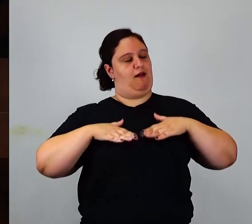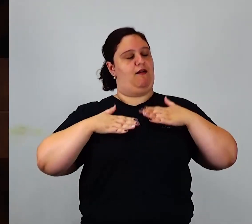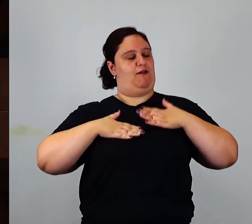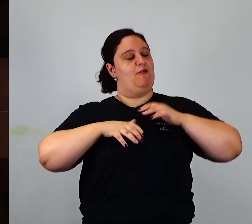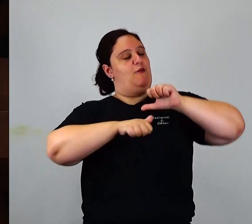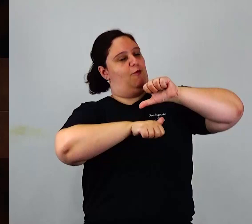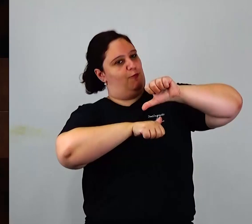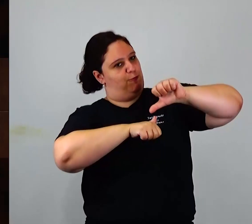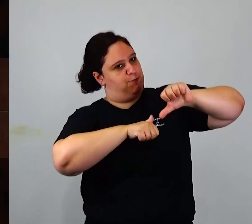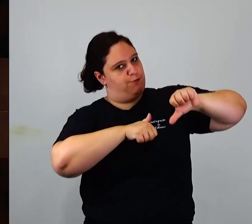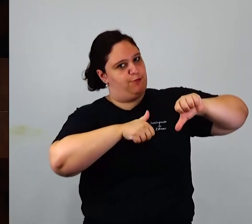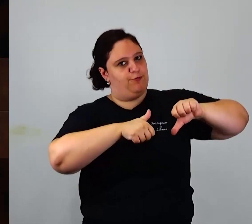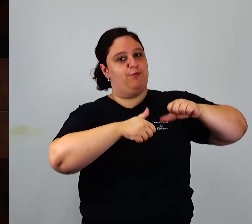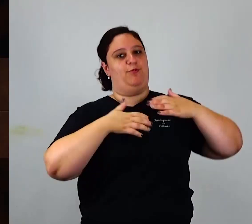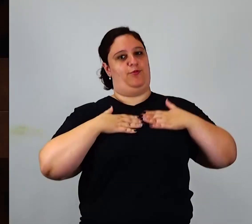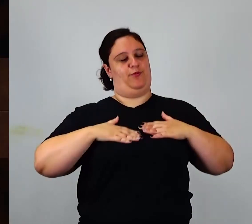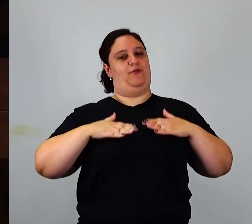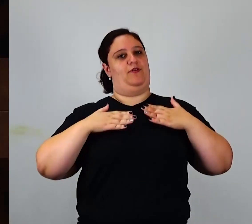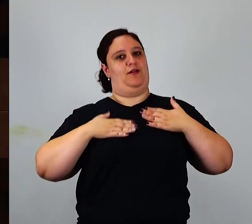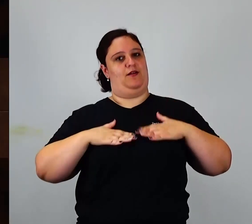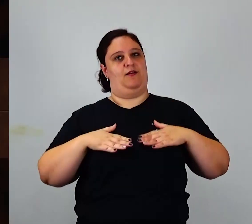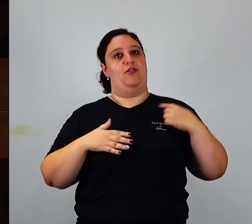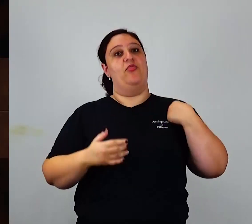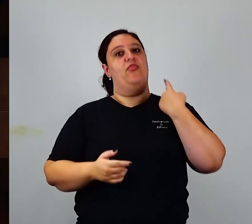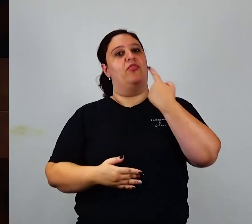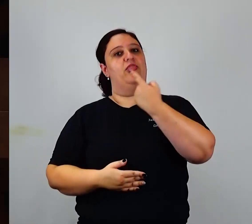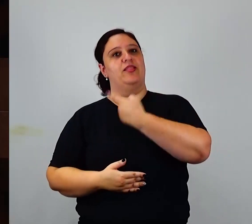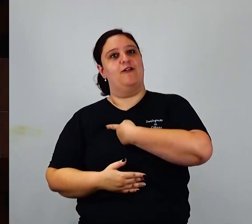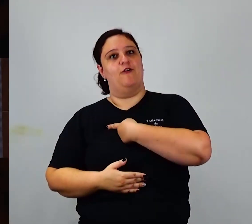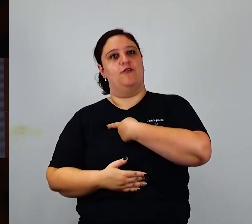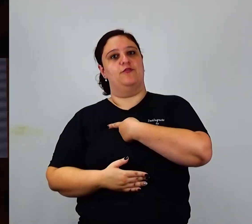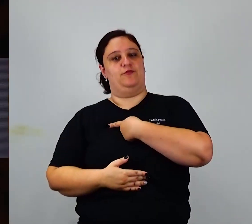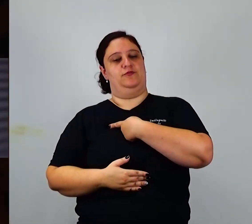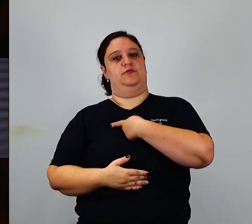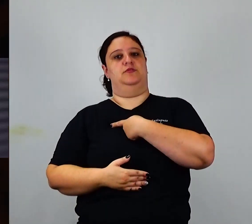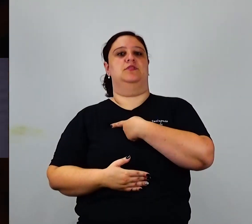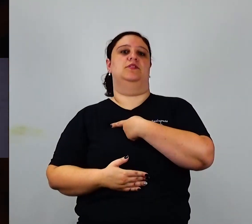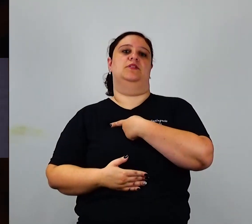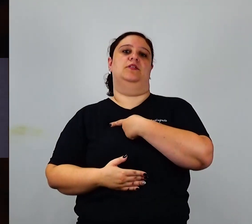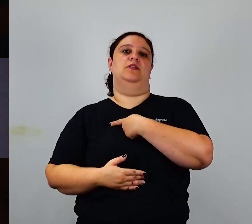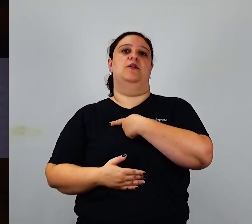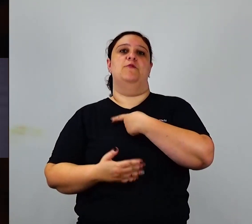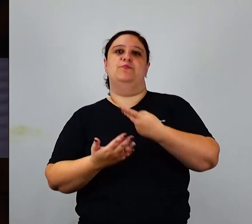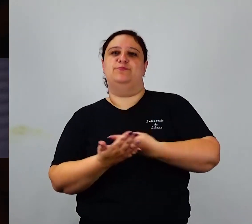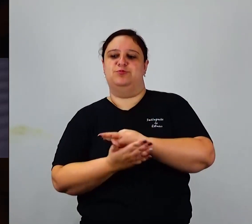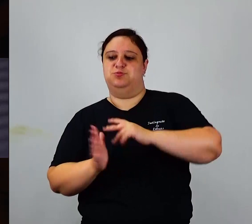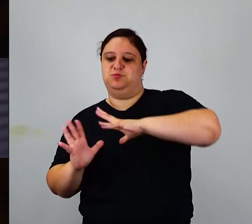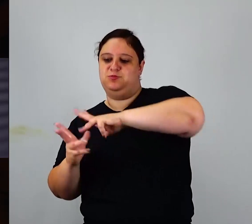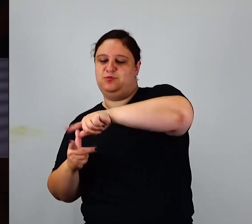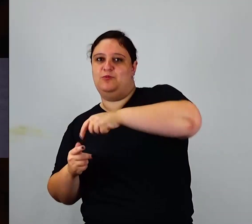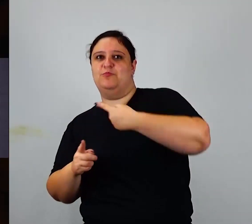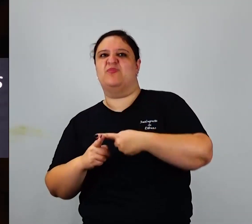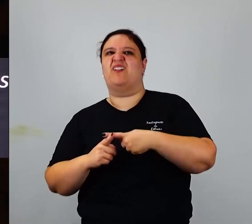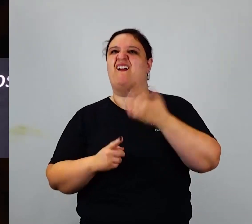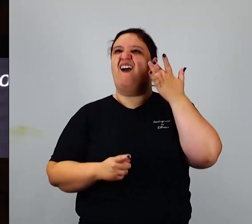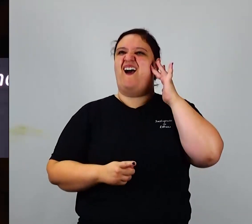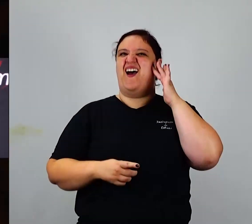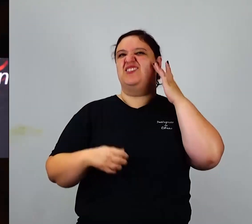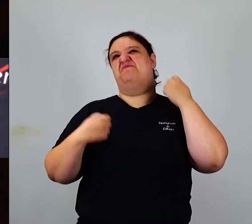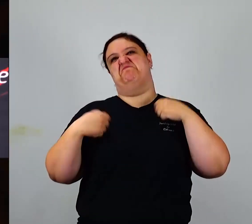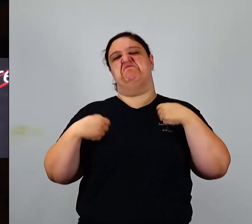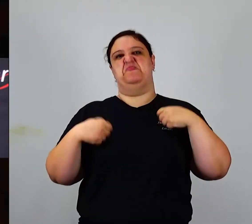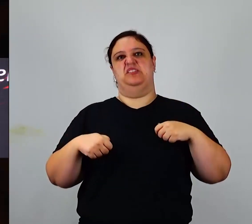mim. Nós buscamos coisas da terra porque nós achamos que nós precisamos dela. Vamos ver o